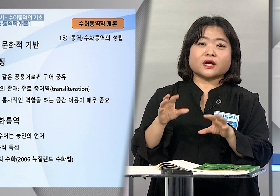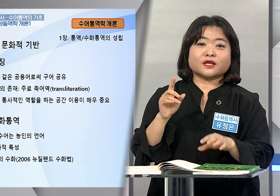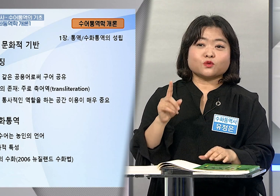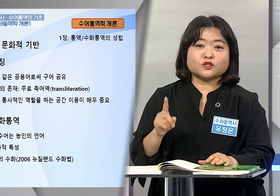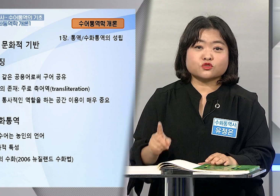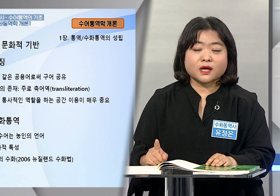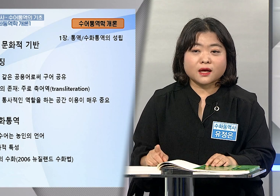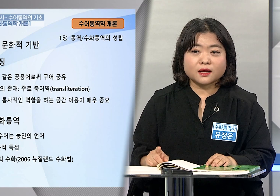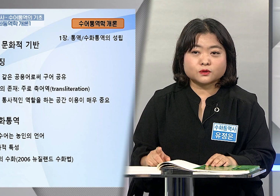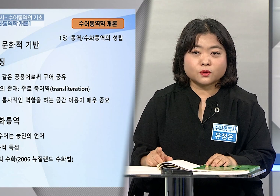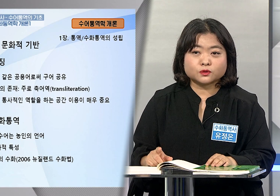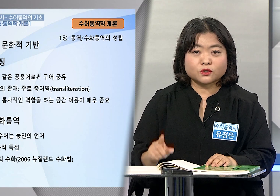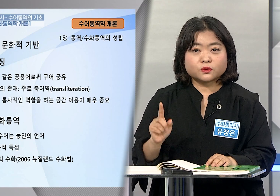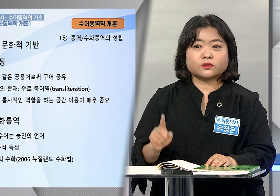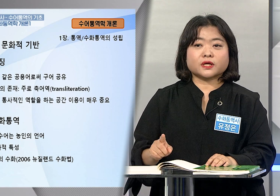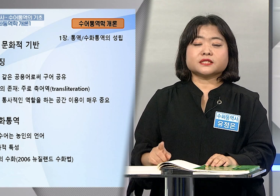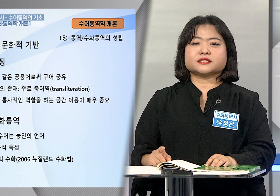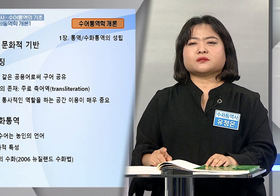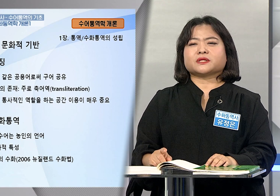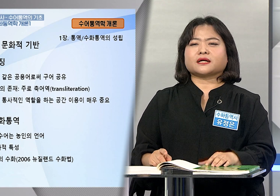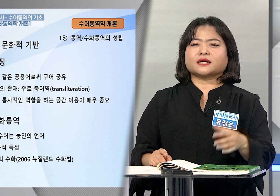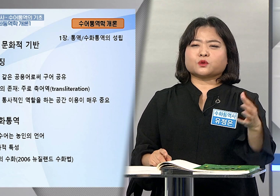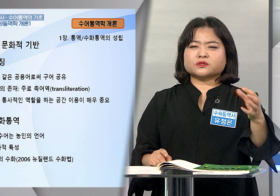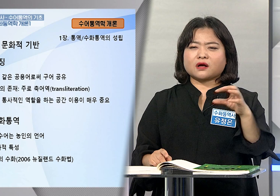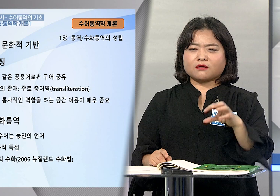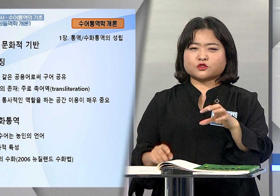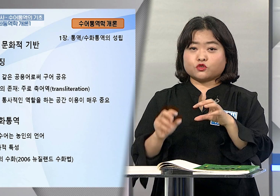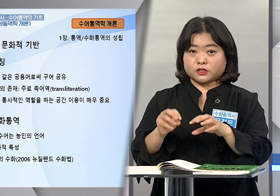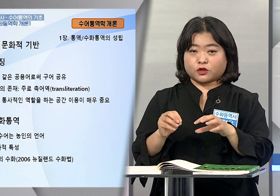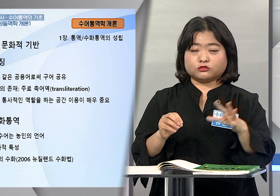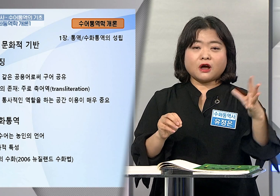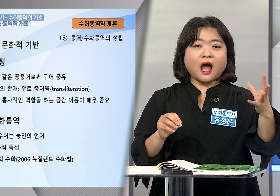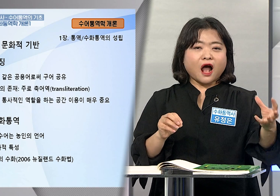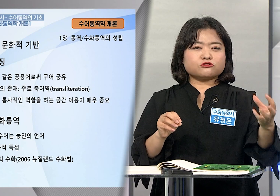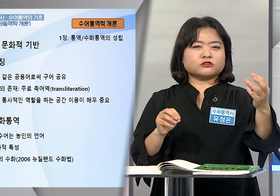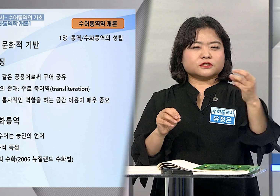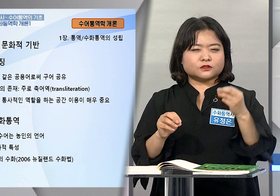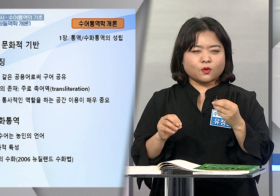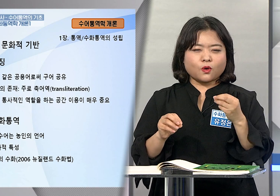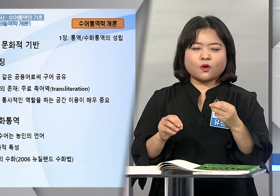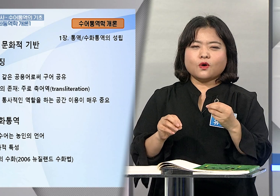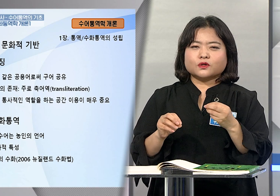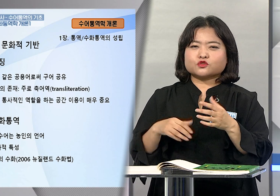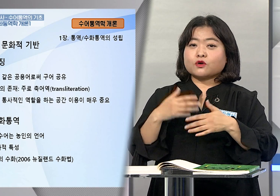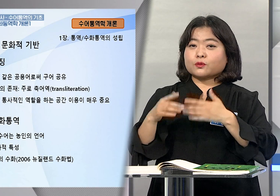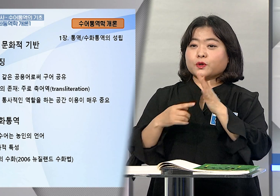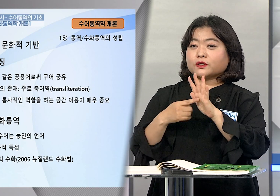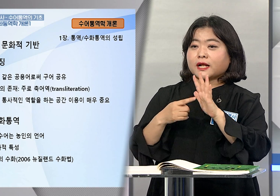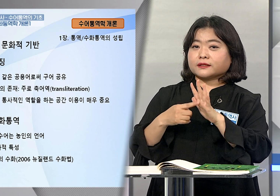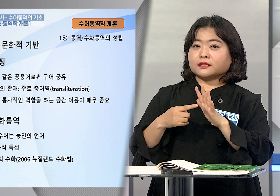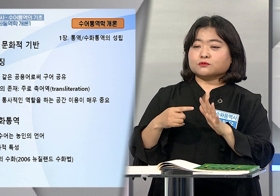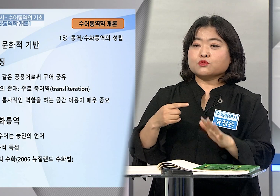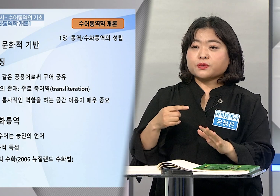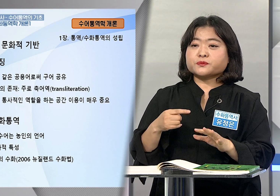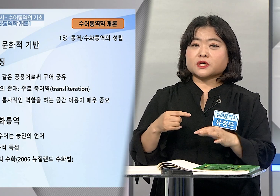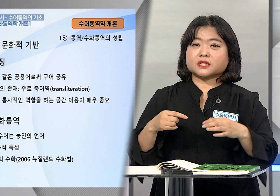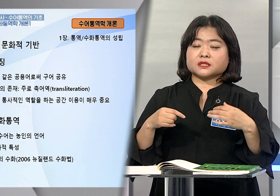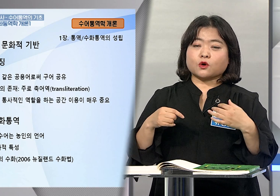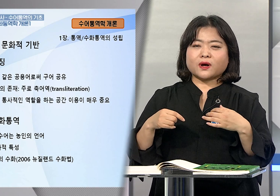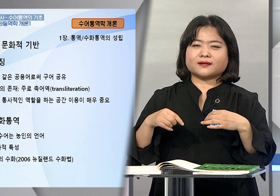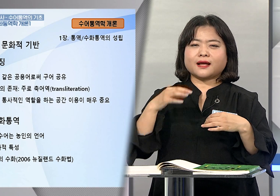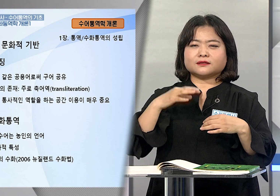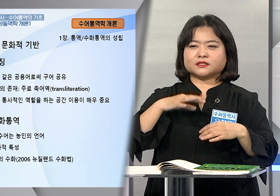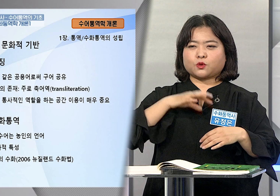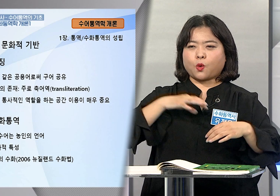매우 중요한 게 또한 수화 통역의 특징입니다. 그러니까 도착어가 수어일 경우 한국어를 듣고 수어로 표현을 할 때는